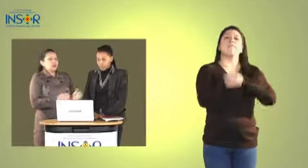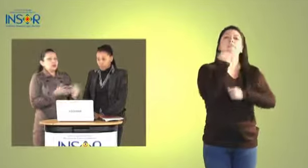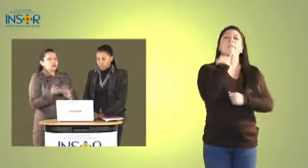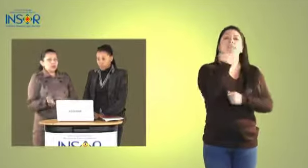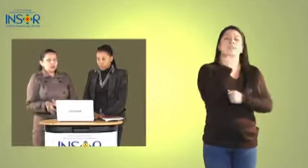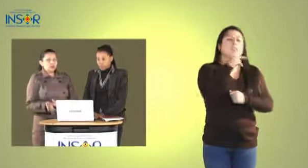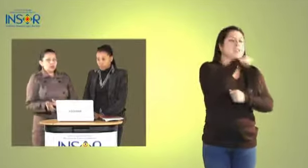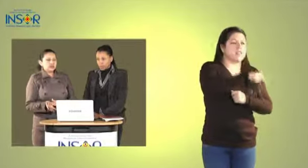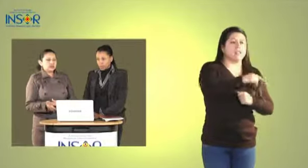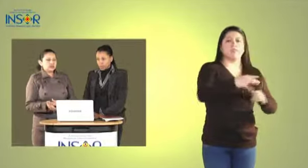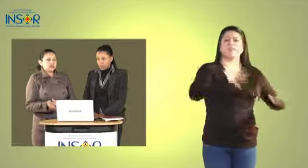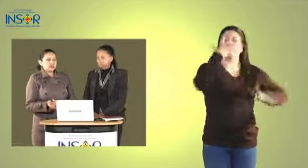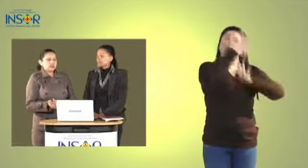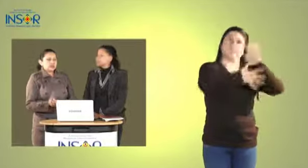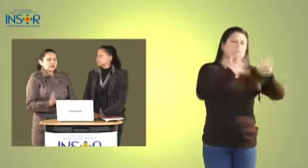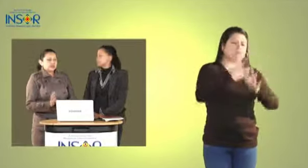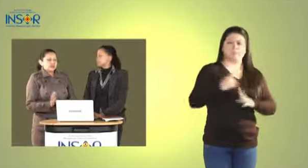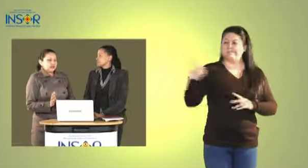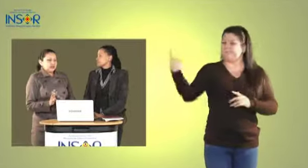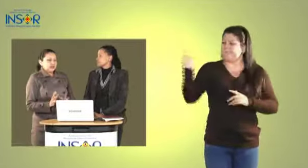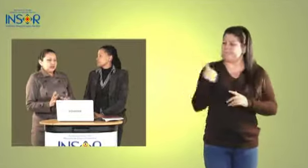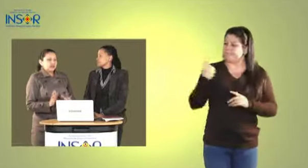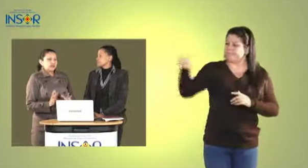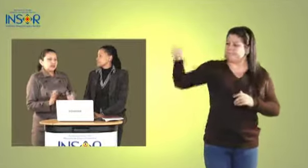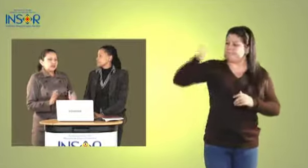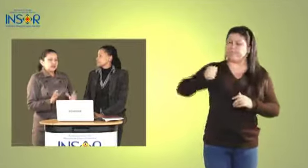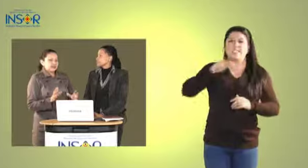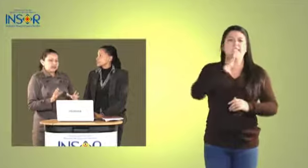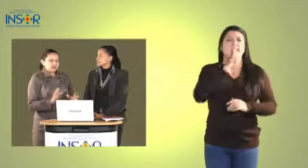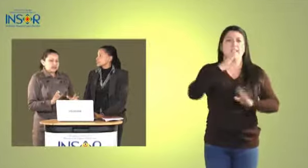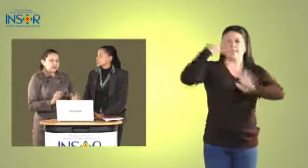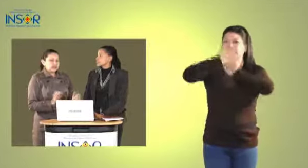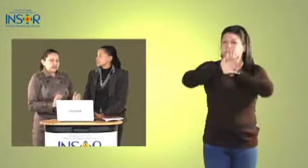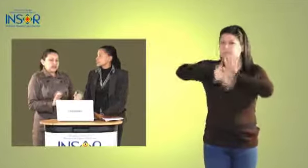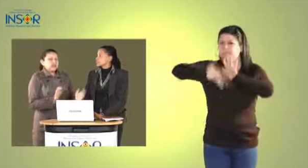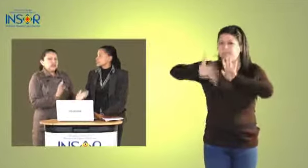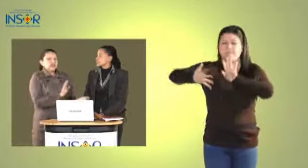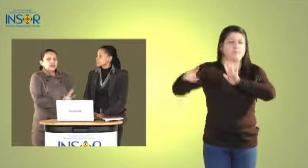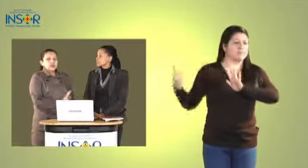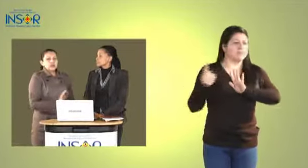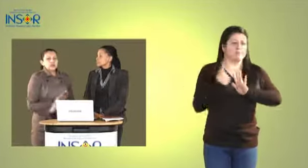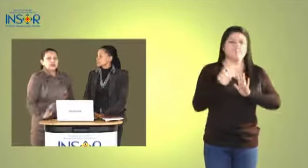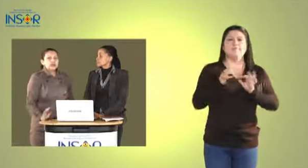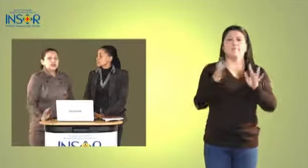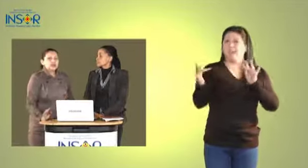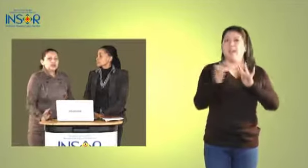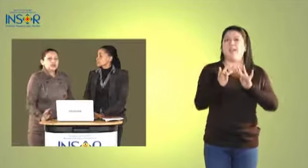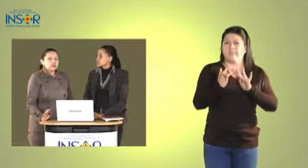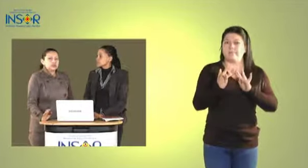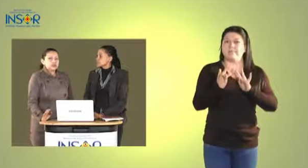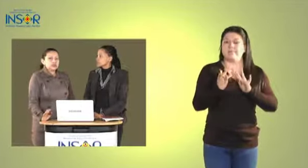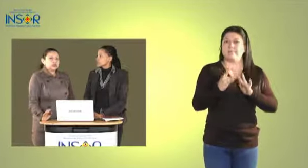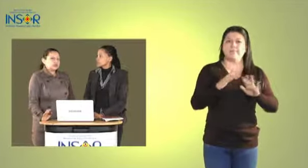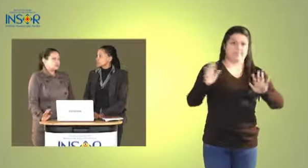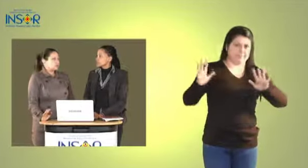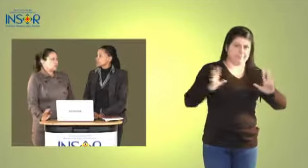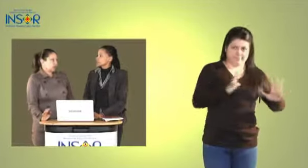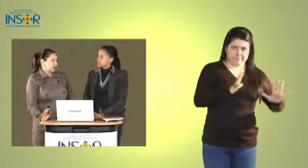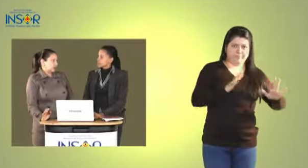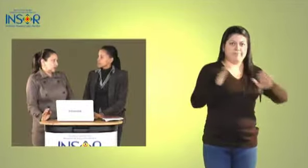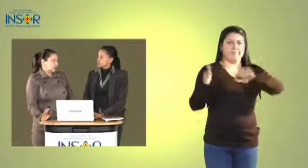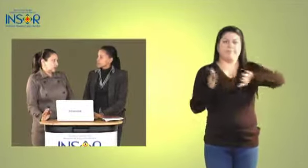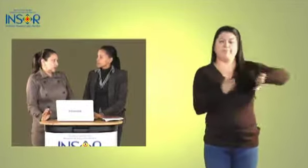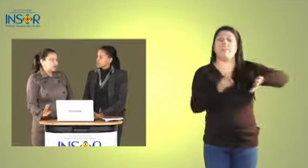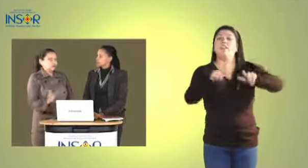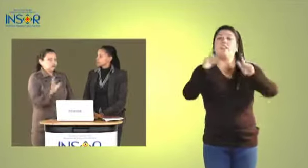señas, hay un modelo lingüístico, en el mejor de los casos, en el caso ideal, y hay un aula donde hay una maestra oyente que no